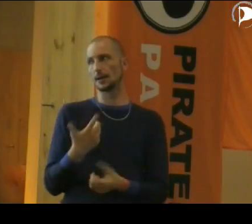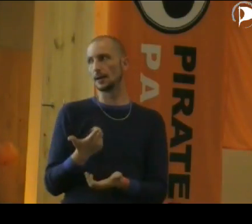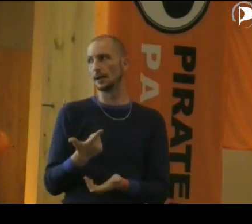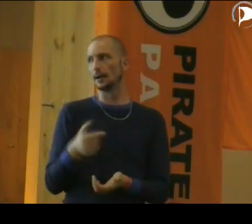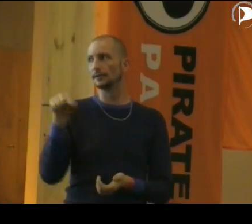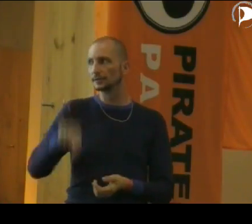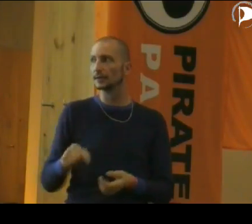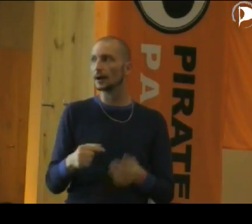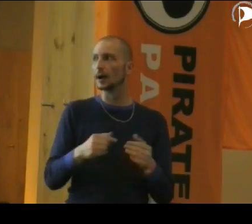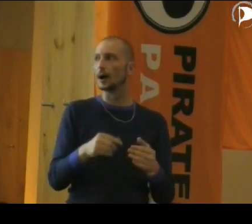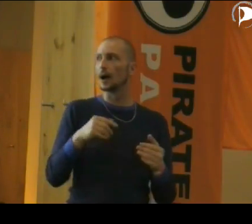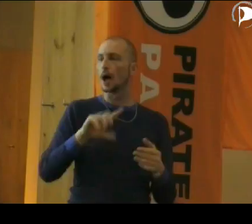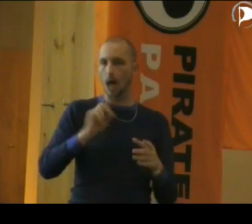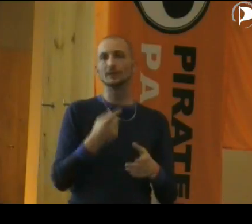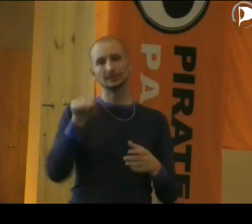geboten